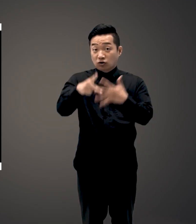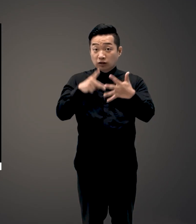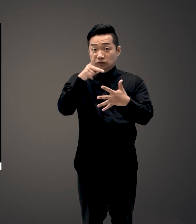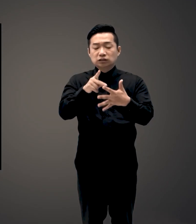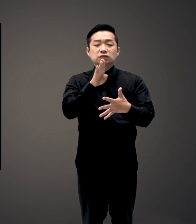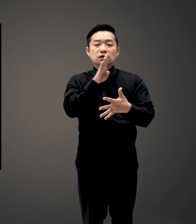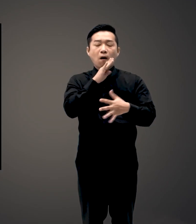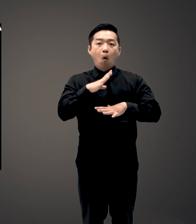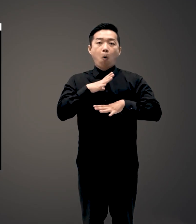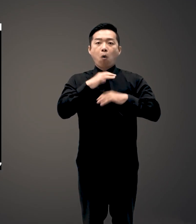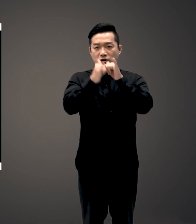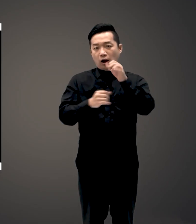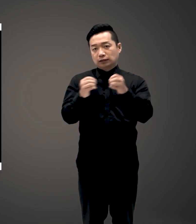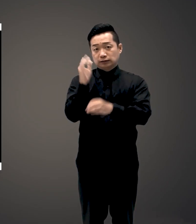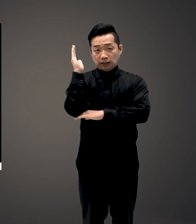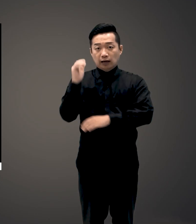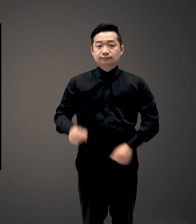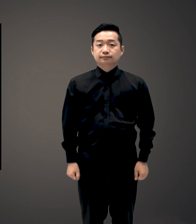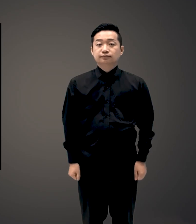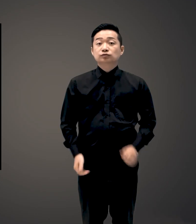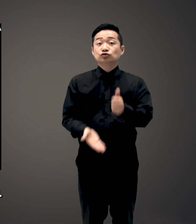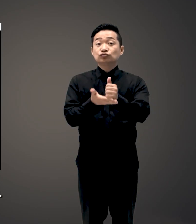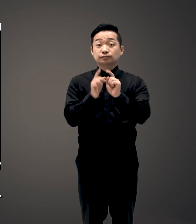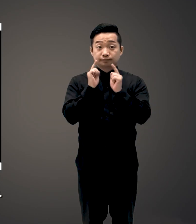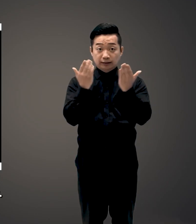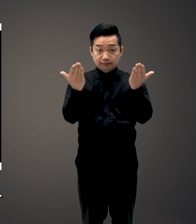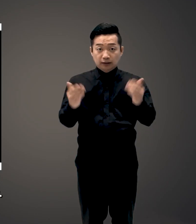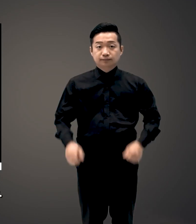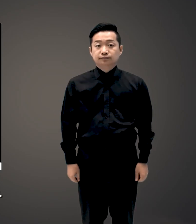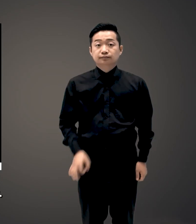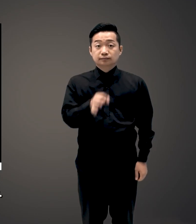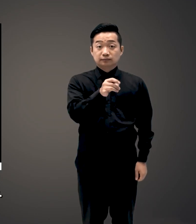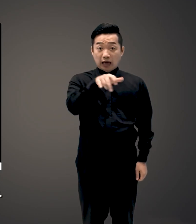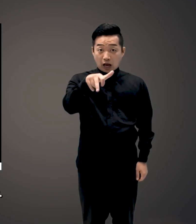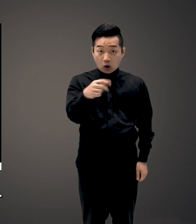부코스키. 출판사 열린 책들.